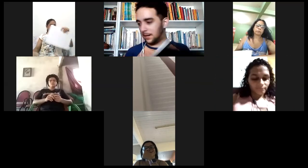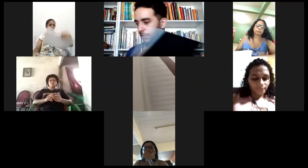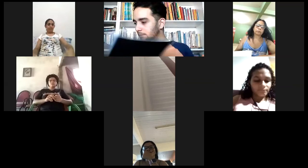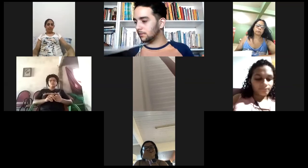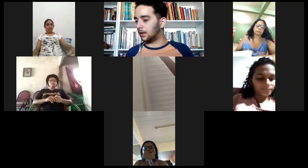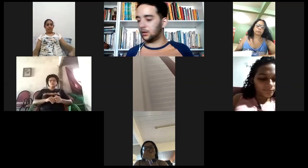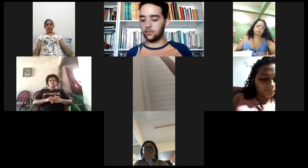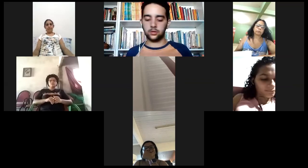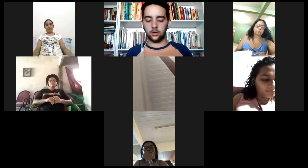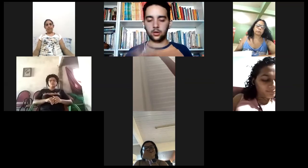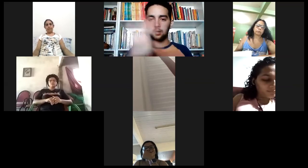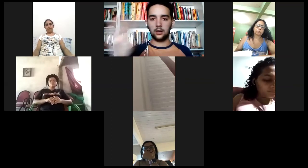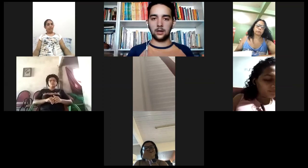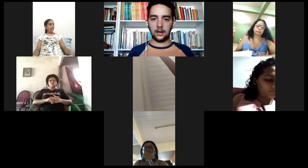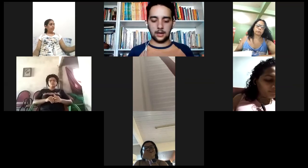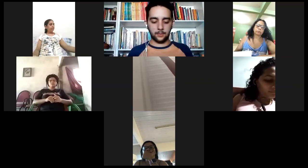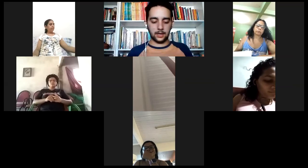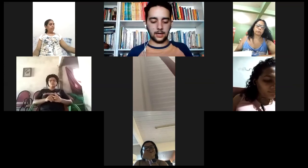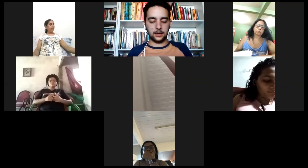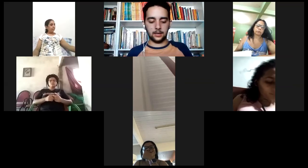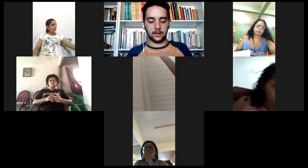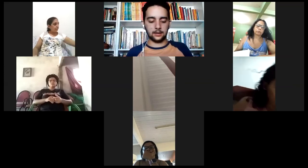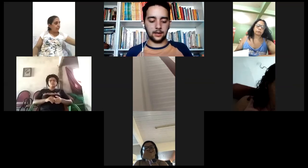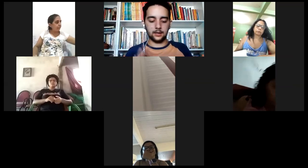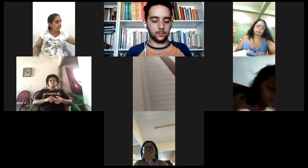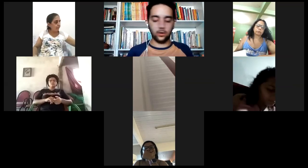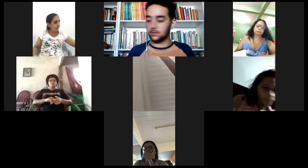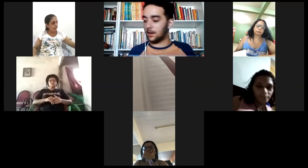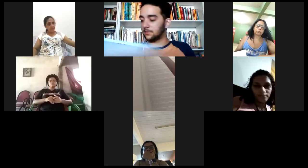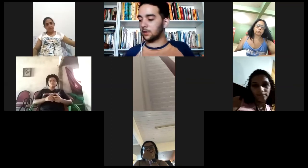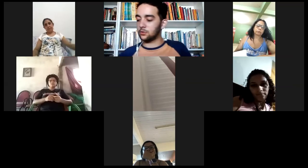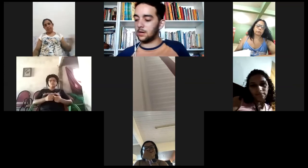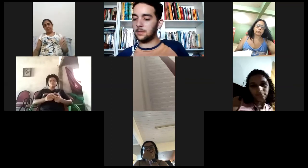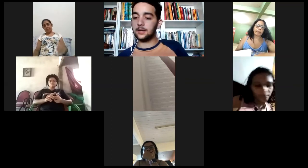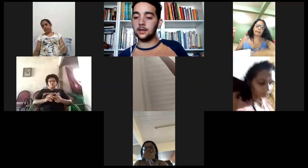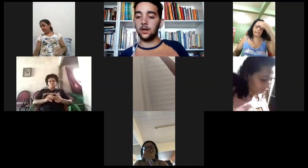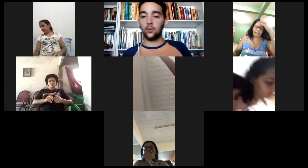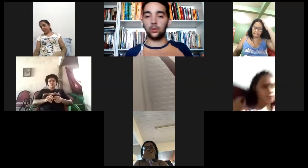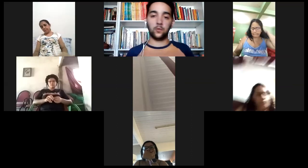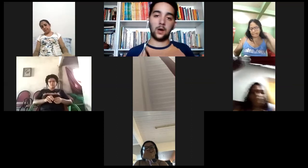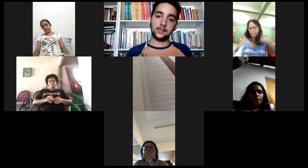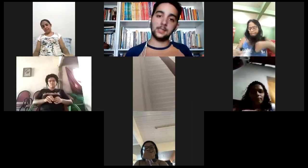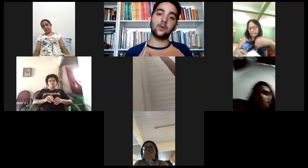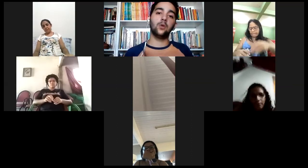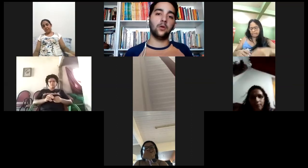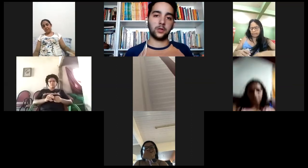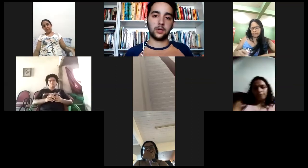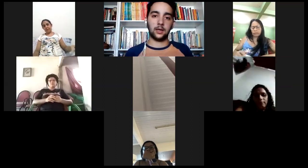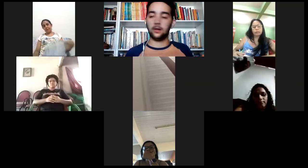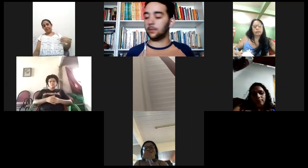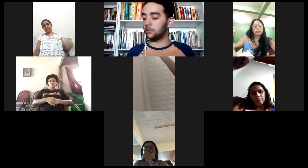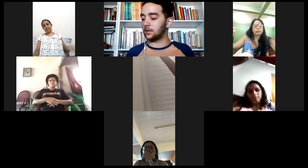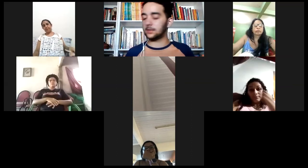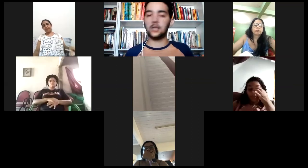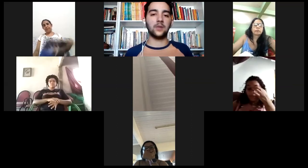continuar aberta. Aqui eu vou só apagar aqui a tela depois, mas vai continuar aberta. Quando for às 5, eu fecho a